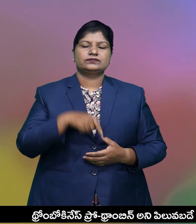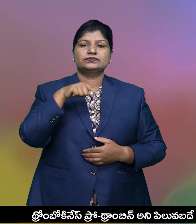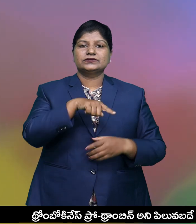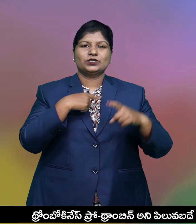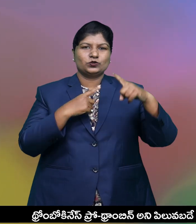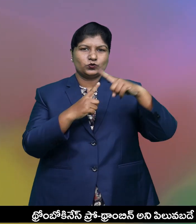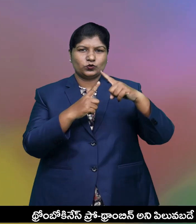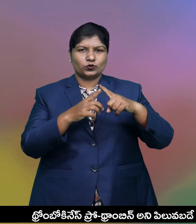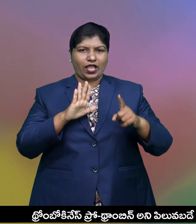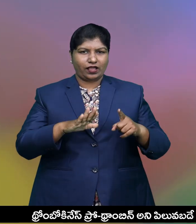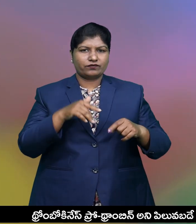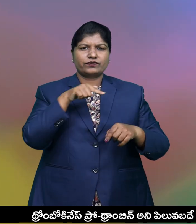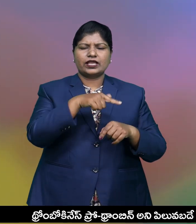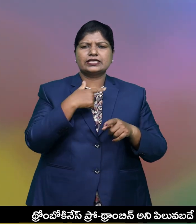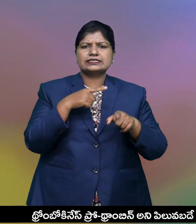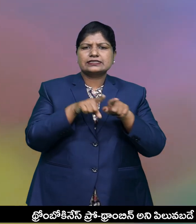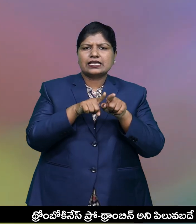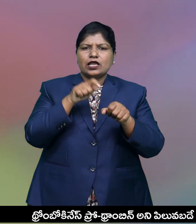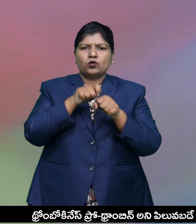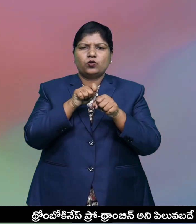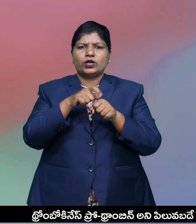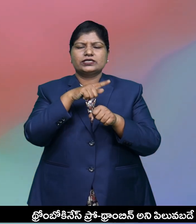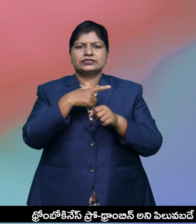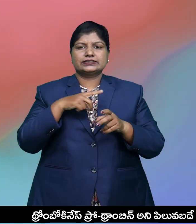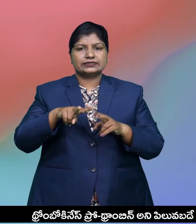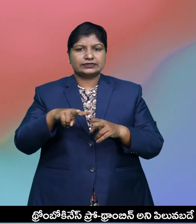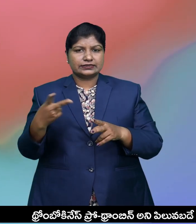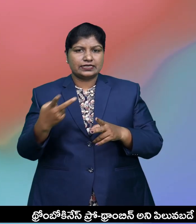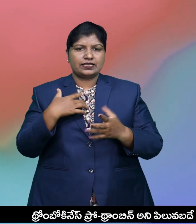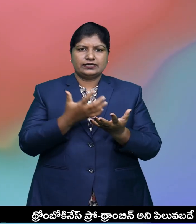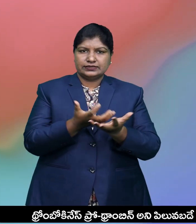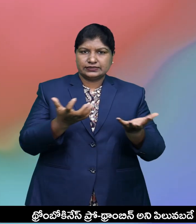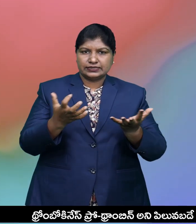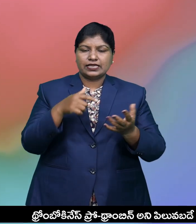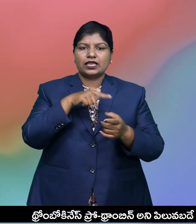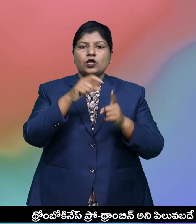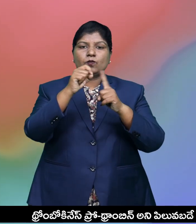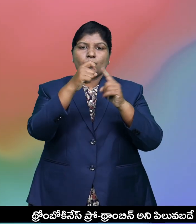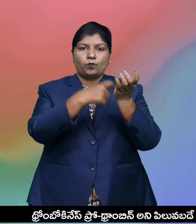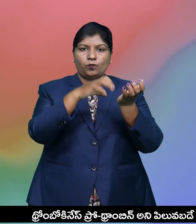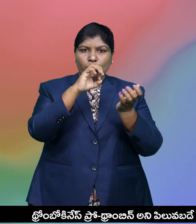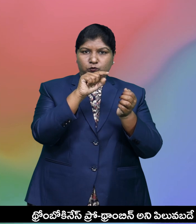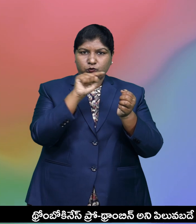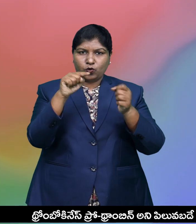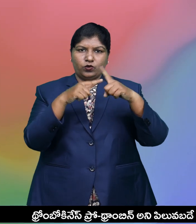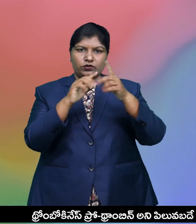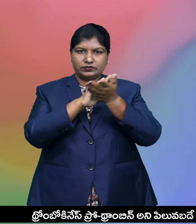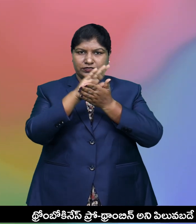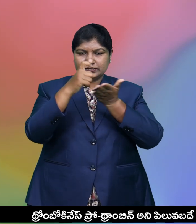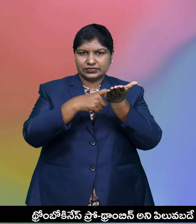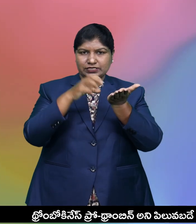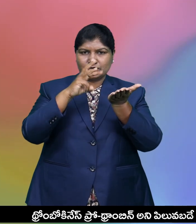థ్రోంబోకినేస్ ప్రోథ్రాంబిన్ అని పిలువబడే మరొక పదార్థంపై పనిచేస్తుంది. దానిని థ్రాంబిన్గా మారుస్తుంది.